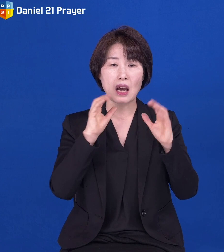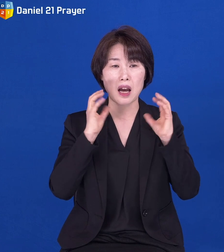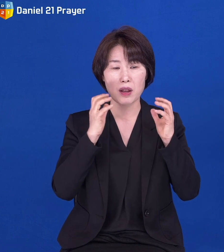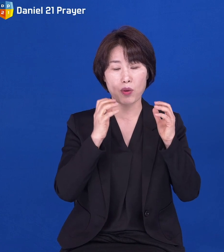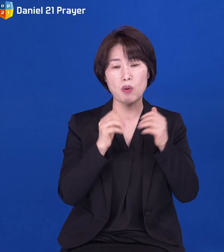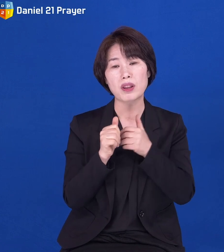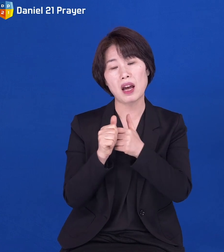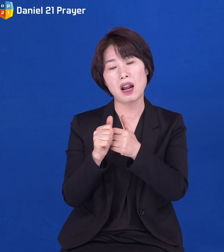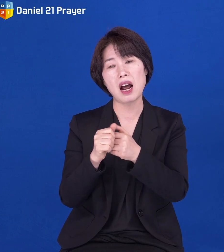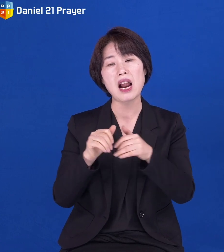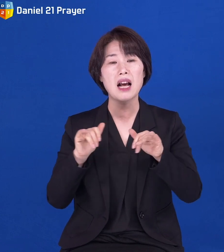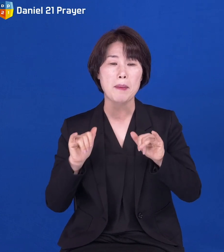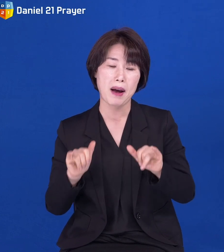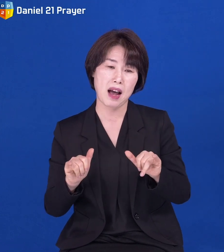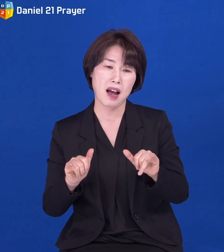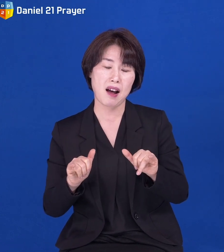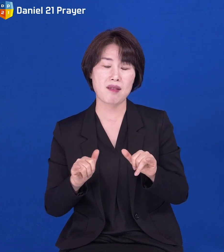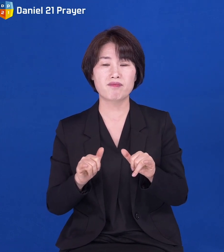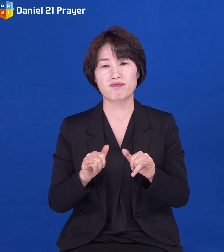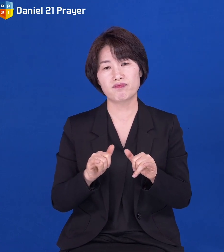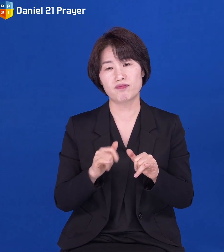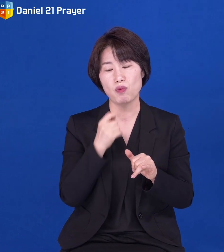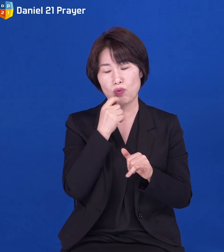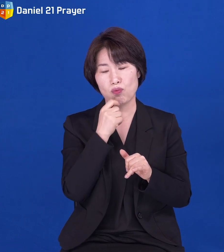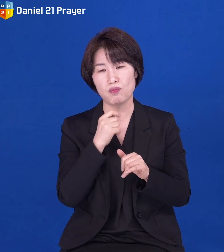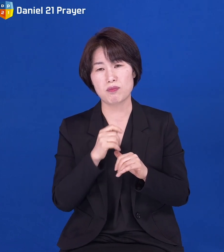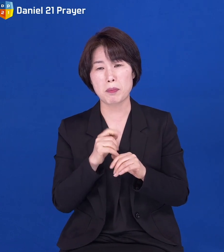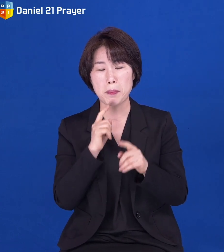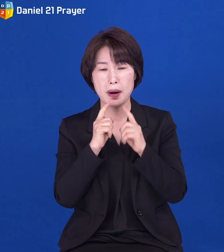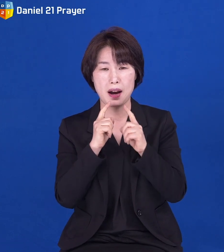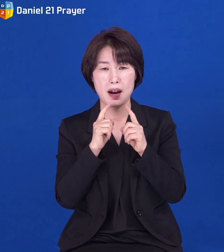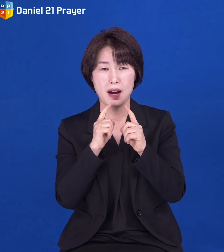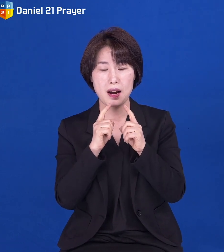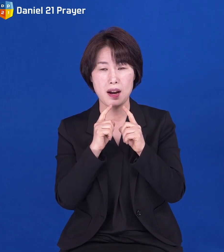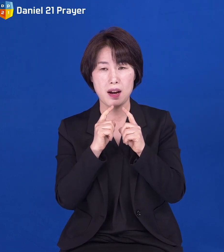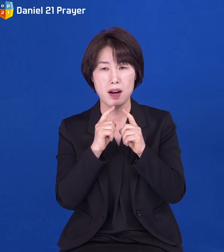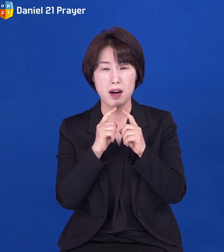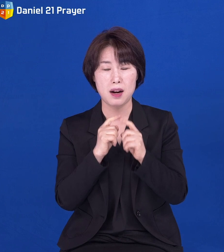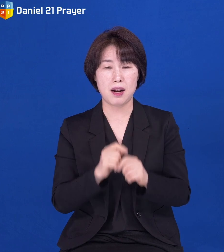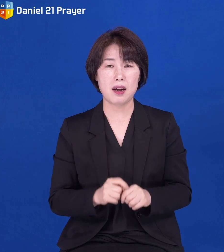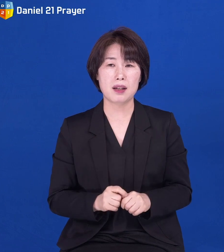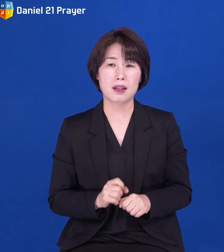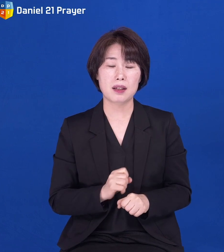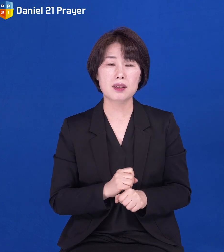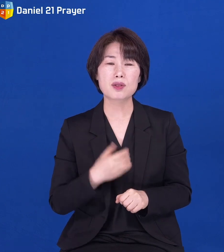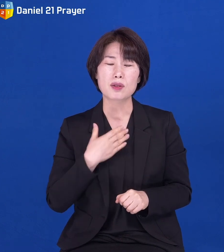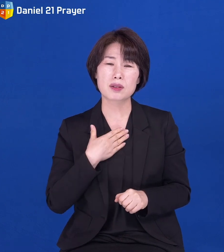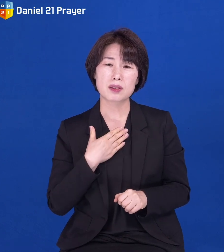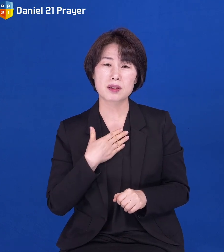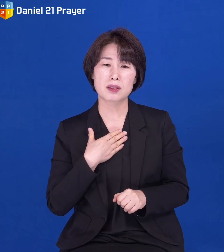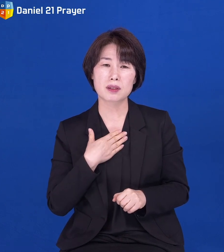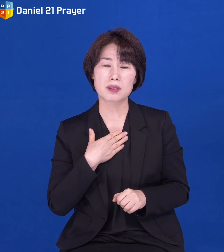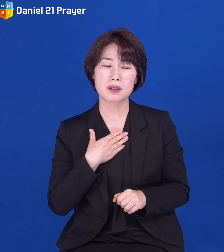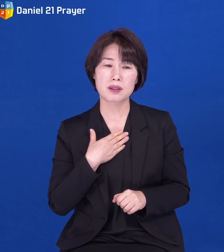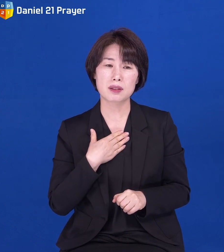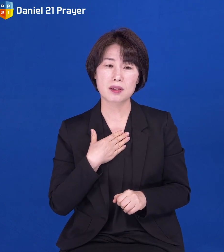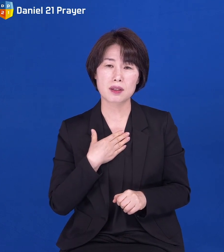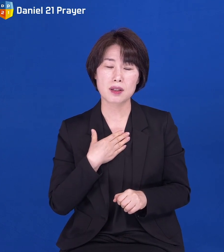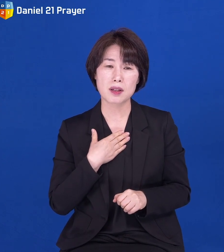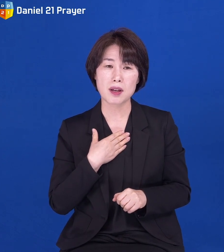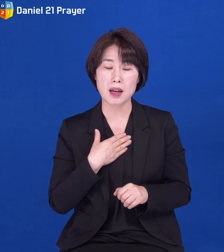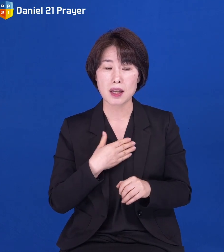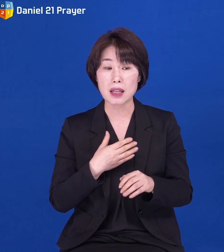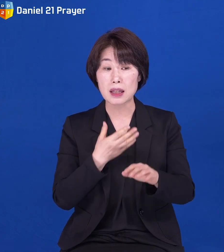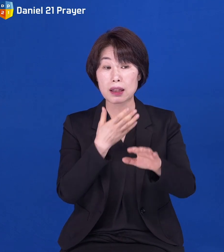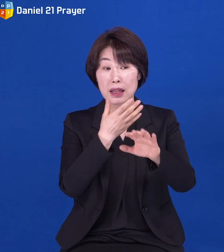따라하거든요. 아이들이 이제 인지가 있는 친구들은 행동을 하다가 이제 말고 그냥 전 약간 부탁을 좀 드리고 싶은 게, 아이들이랑